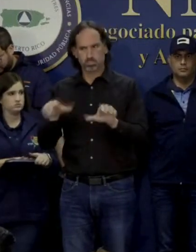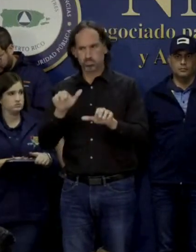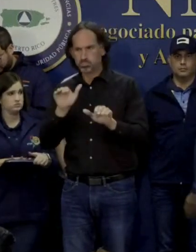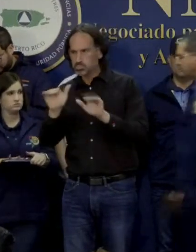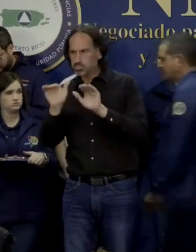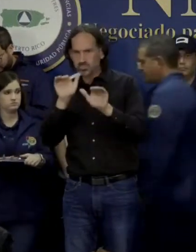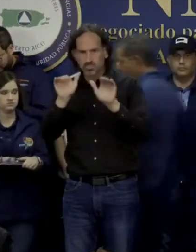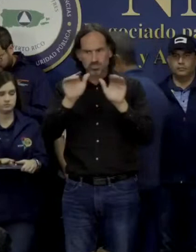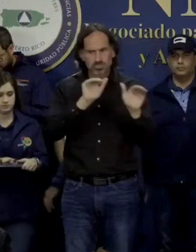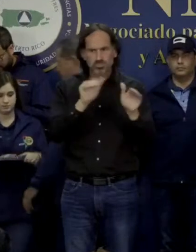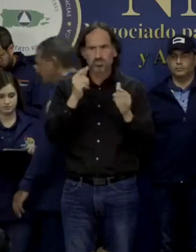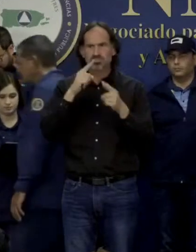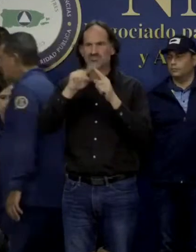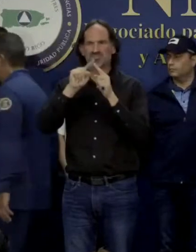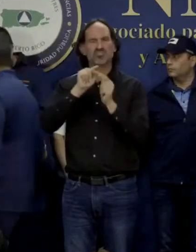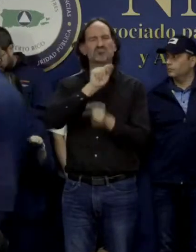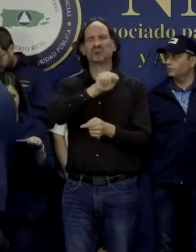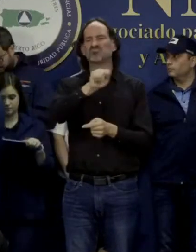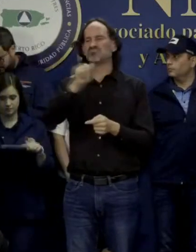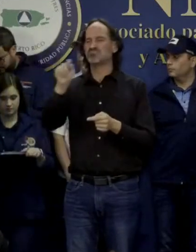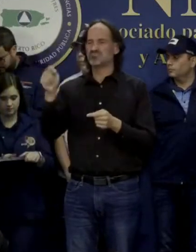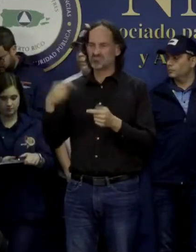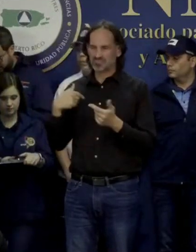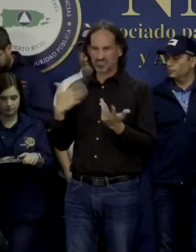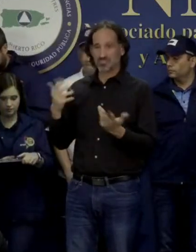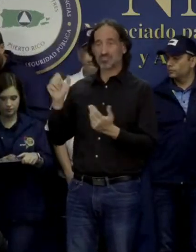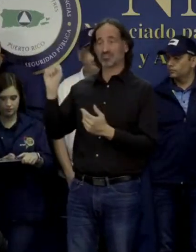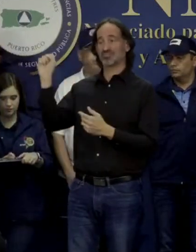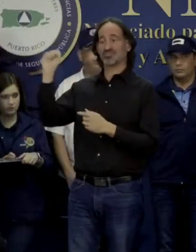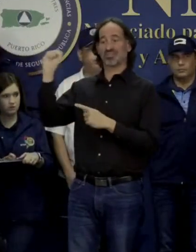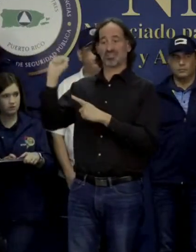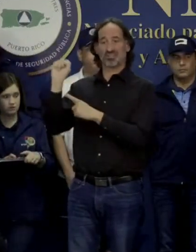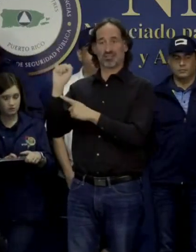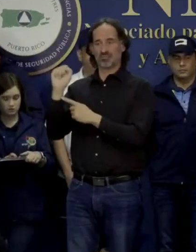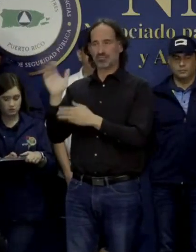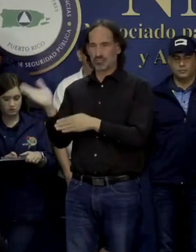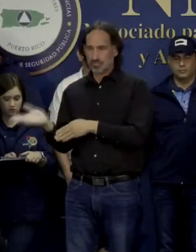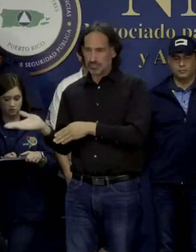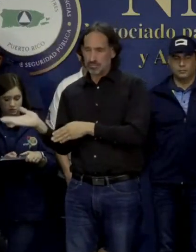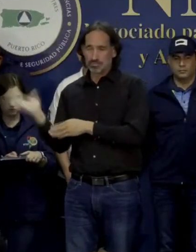En el caso de Salinas, que durante toda la madrugada, junto con